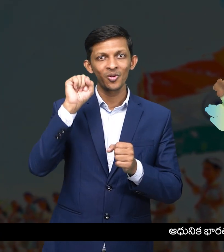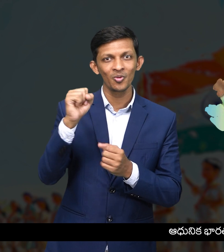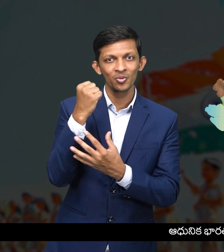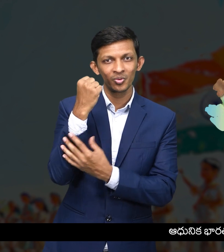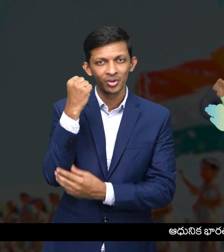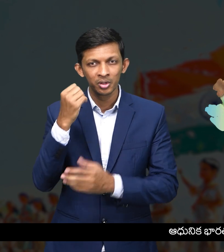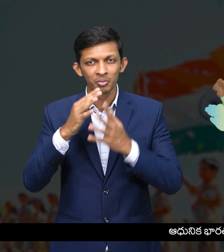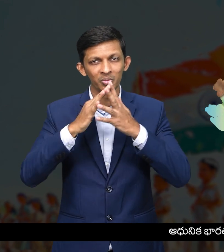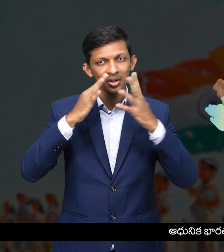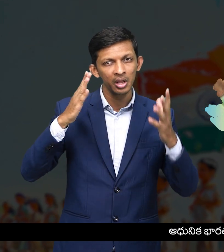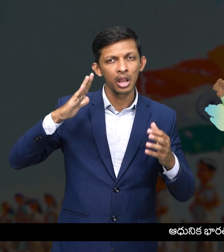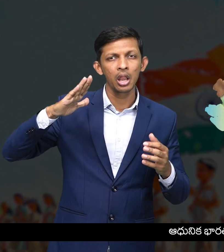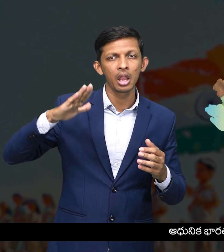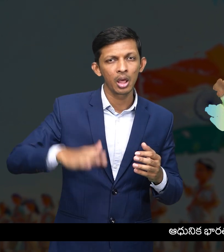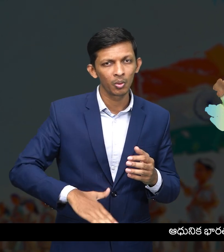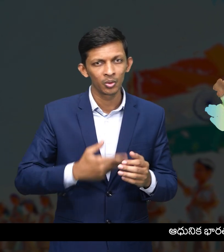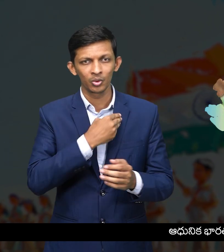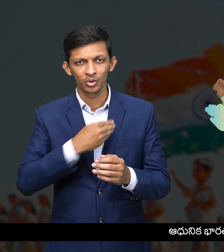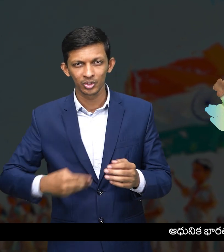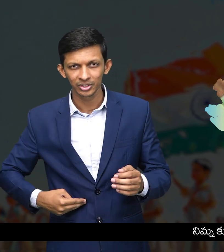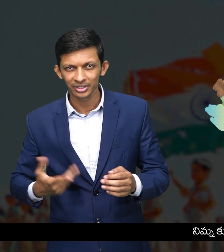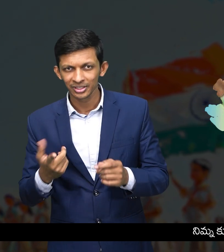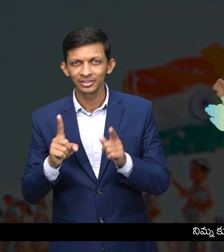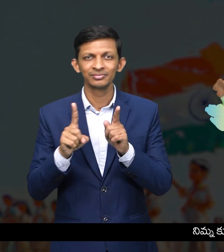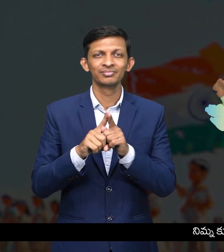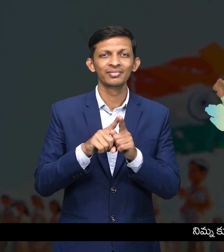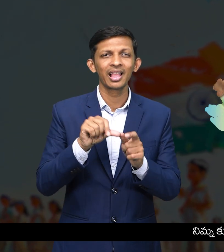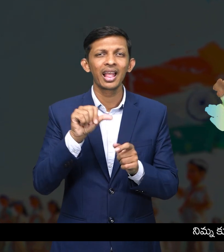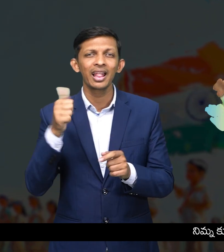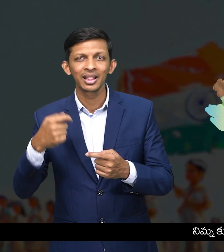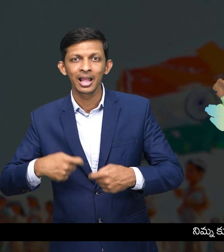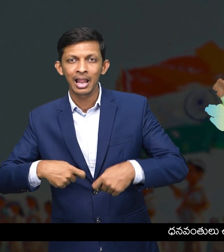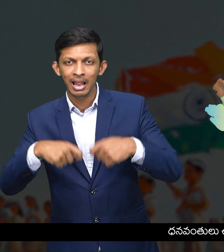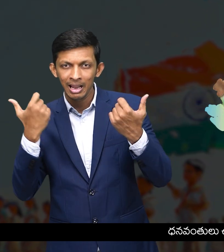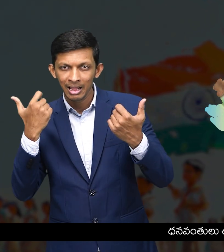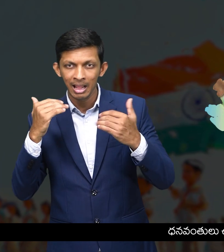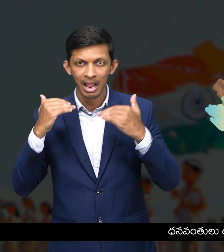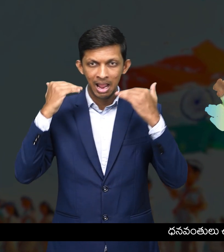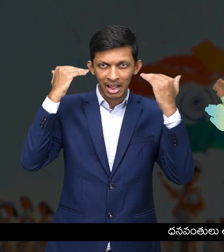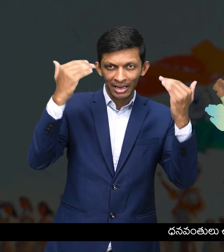ఆధునిక భారతదేశంలో కూడా పేదలు ఎక్కువగా నిమ్న కులాలకు చెందినవారు కాగా ధనవంతులు ఉన్నత